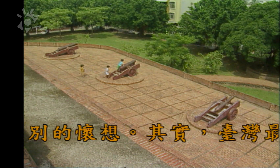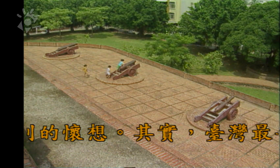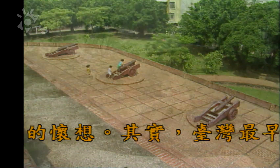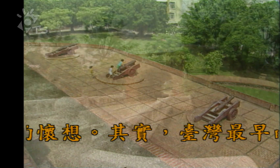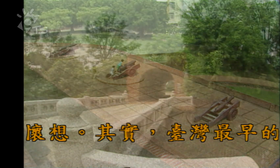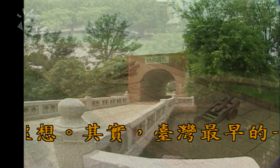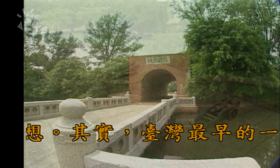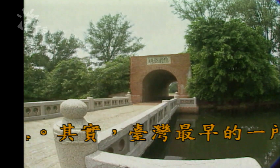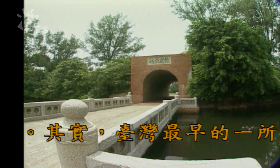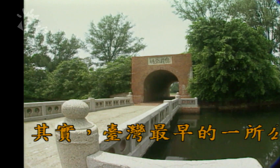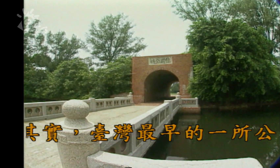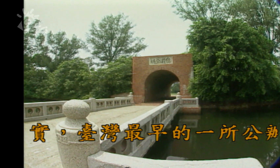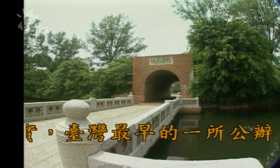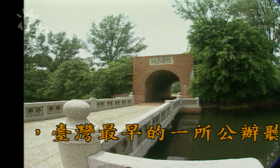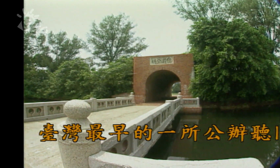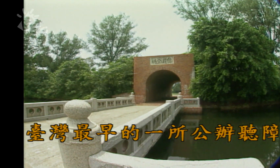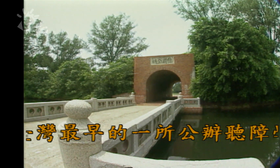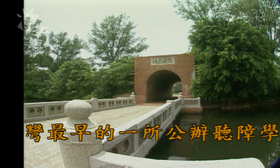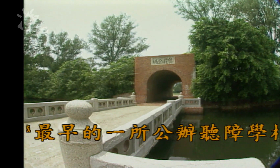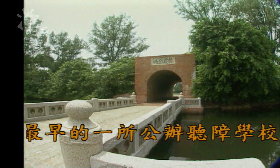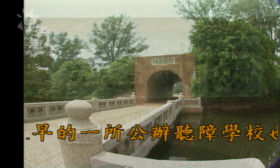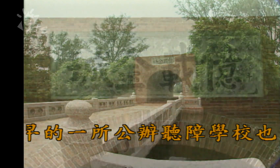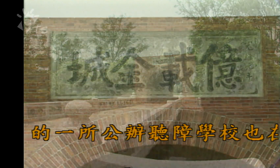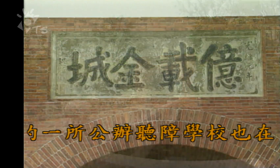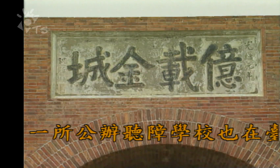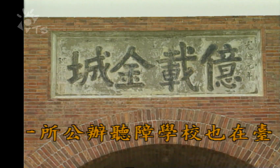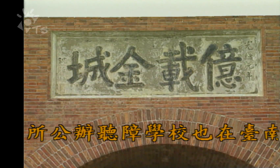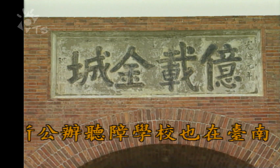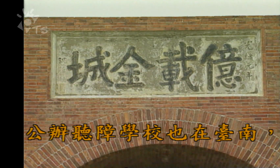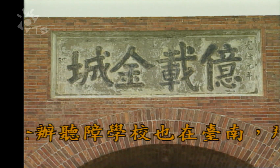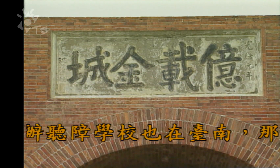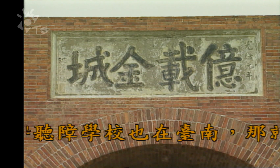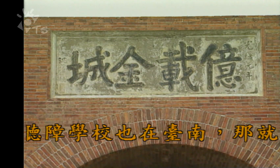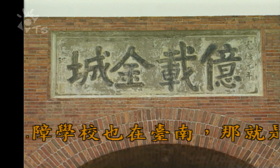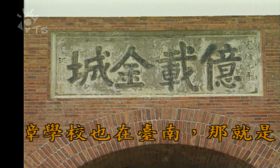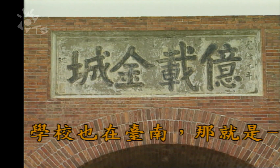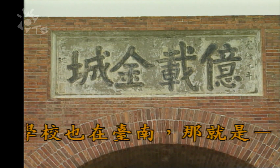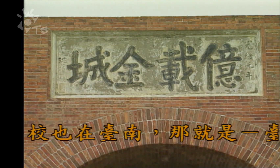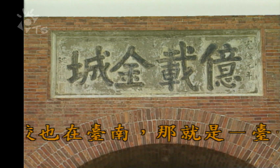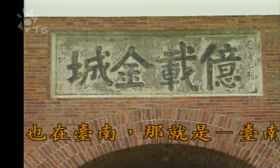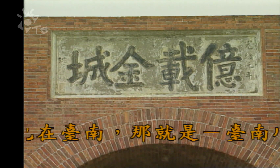Thank you.